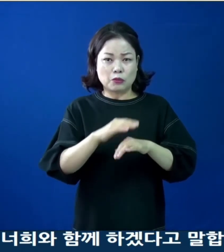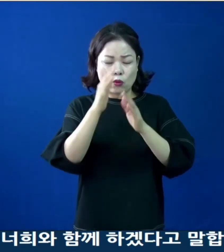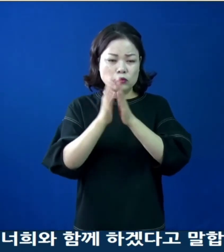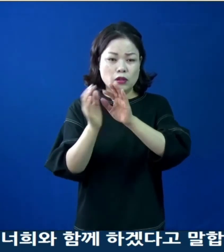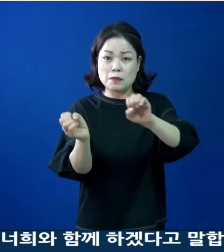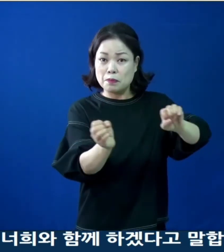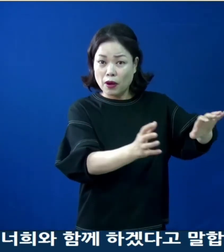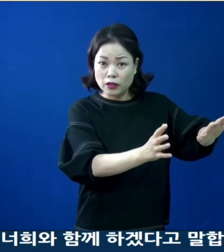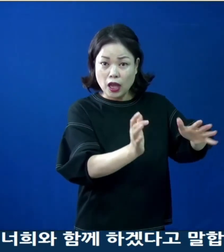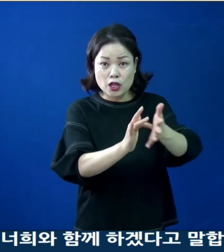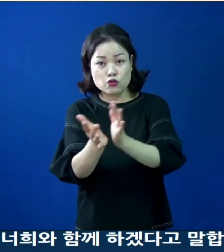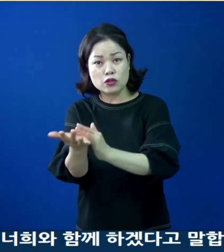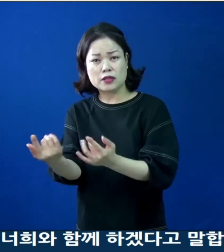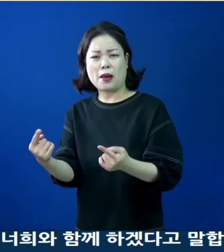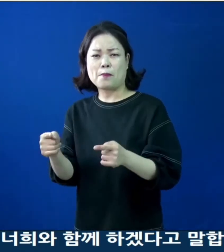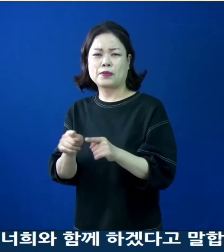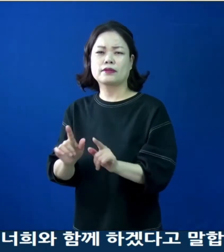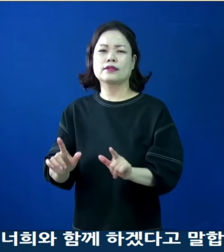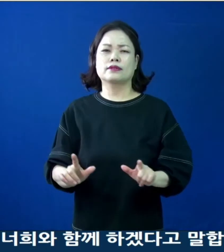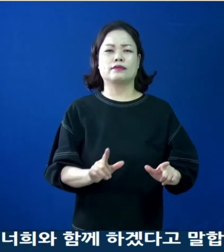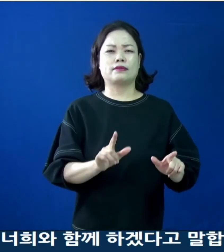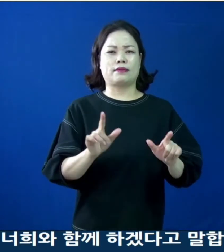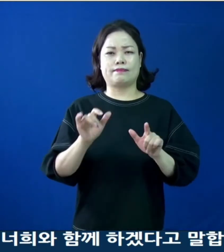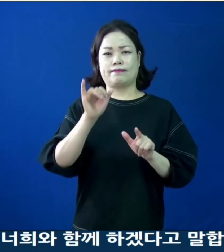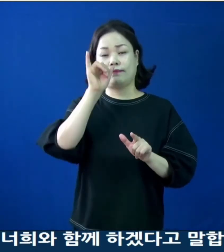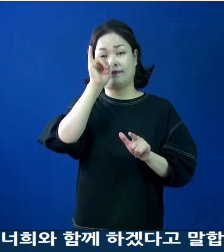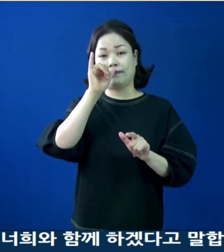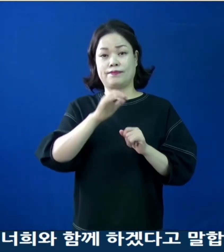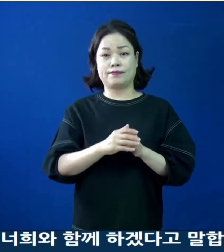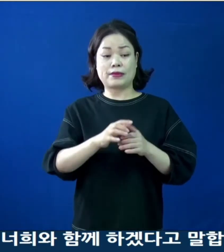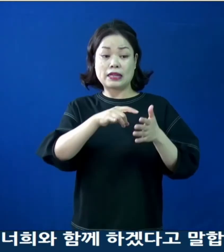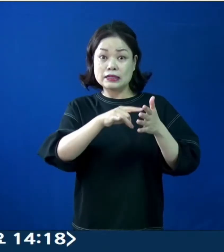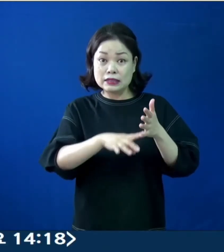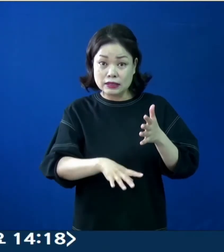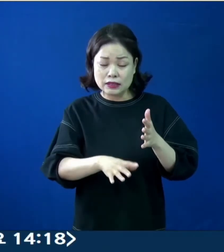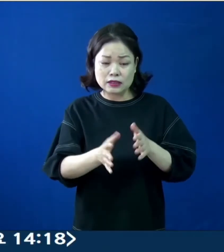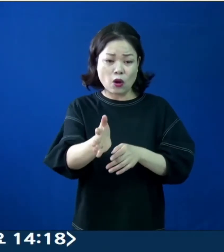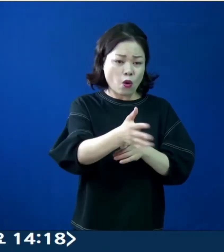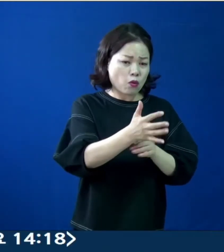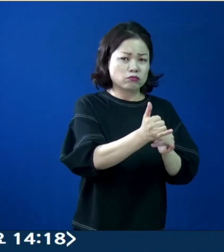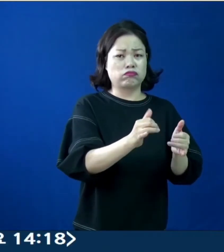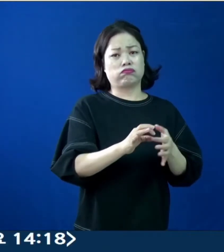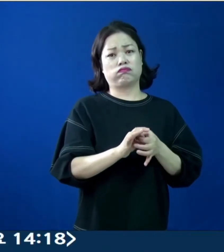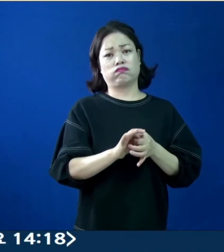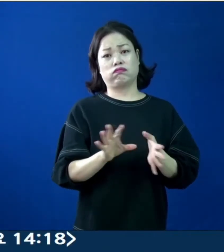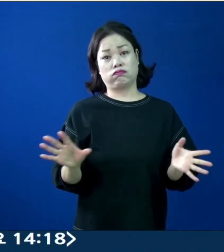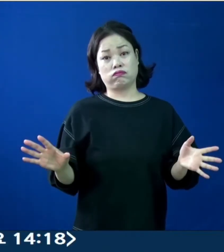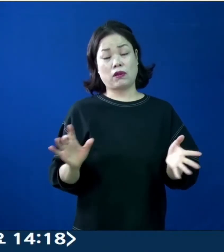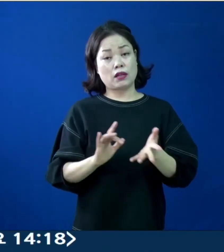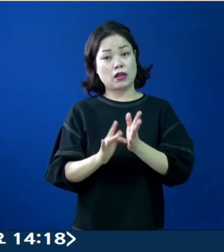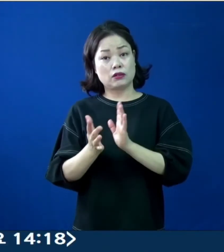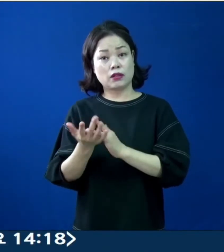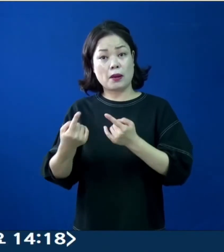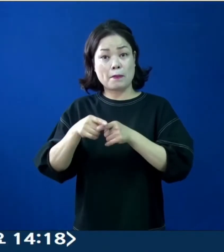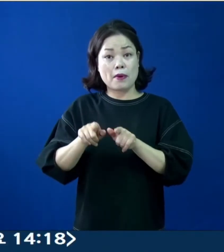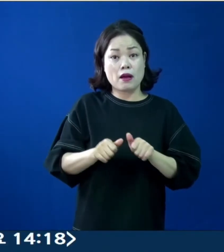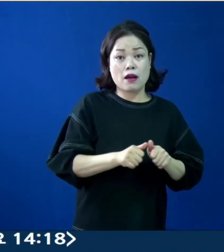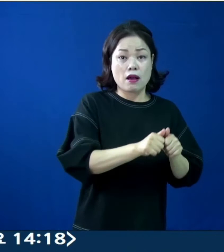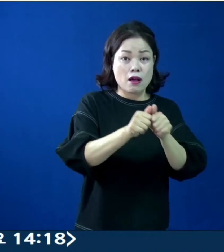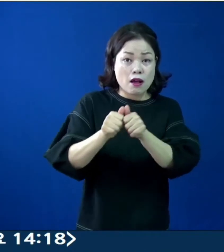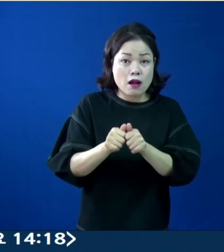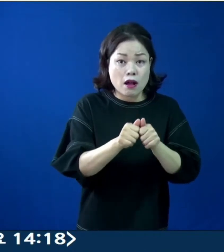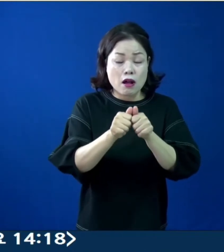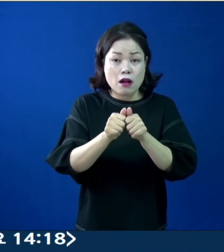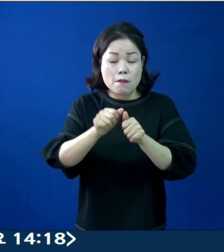버리고 예수님과 함께 했었던 생활들이 있었습니다. 세리든 어부든 상관없이 예수님과 동거동락했는데